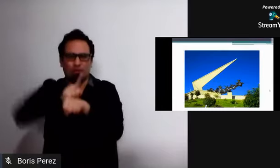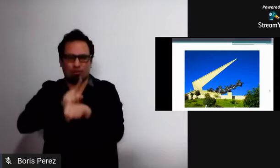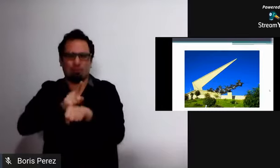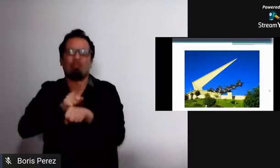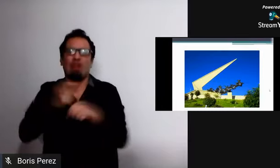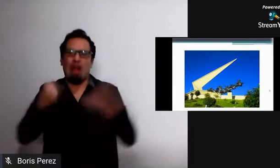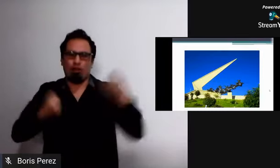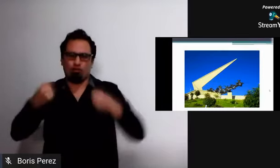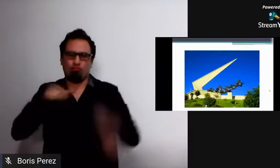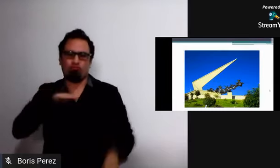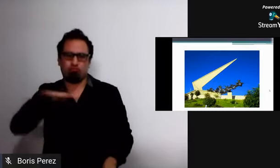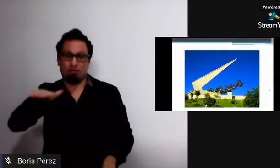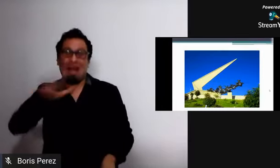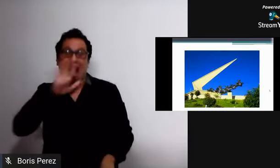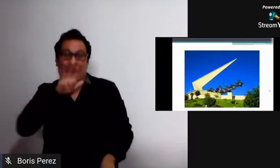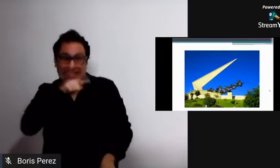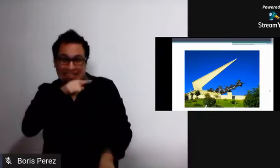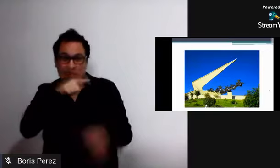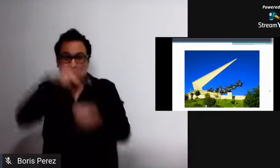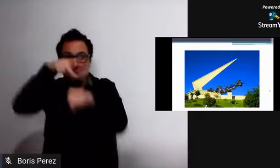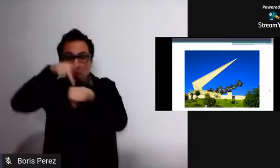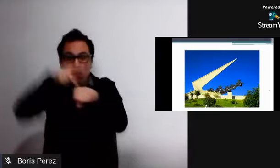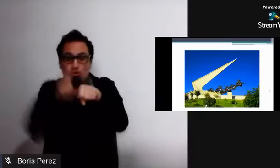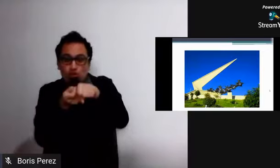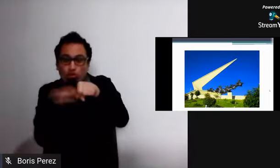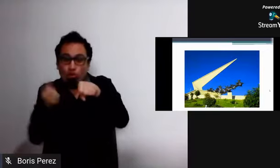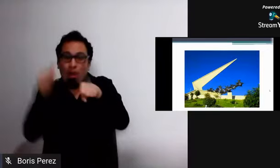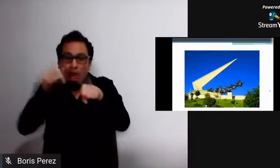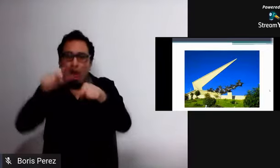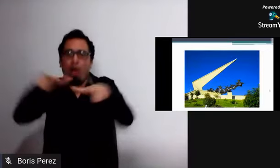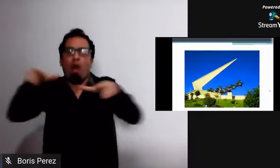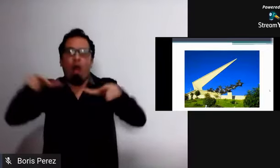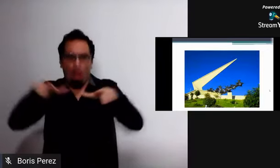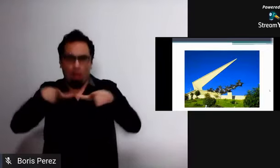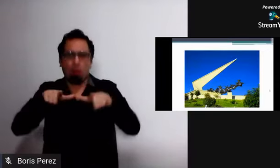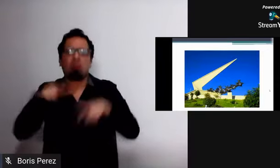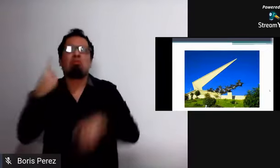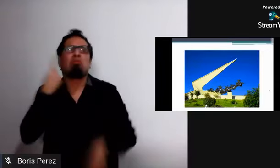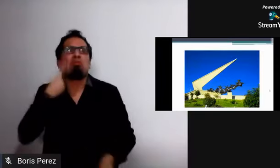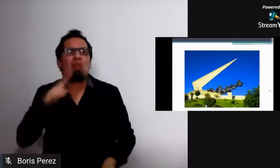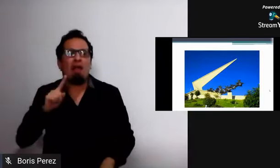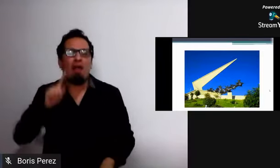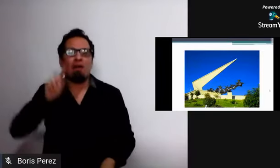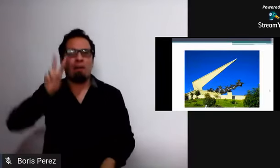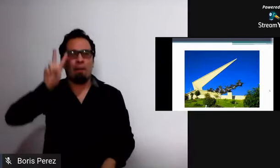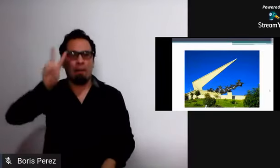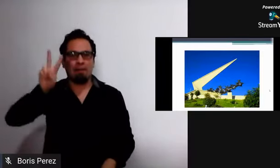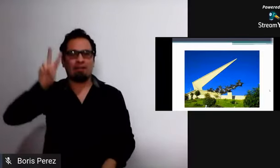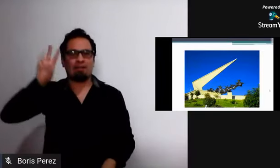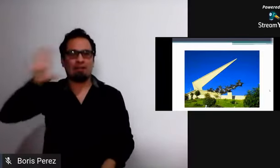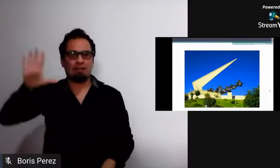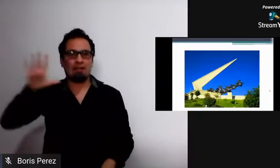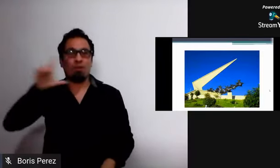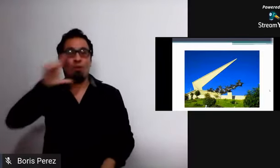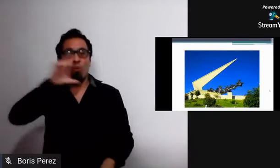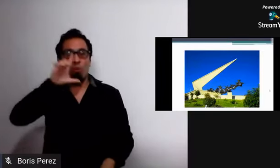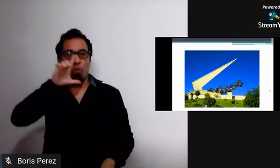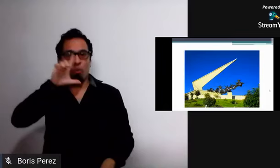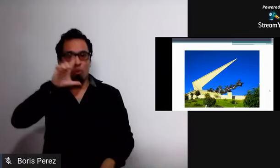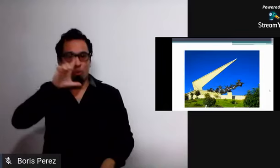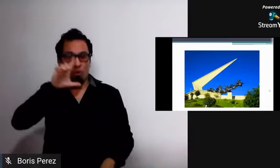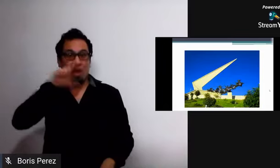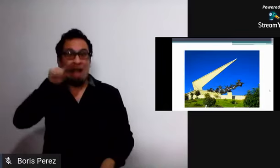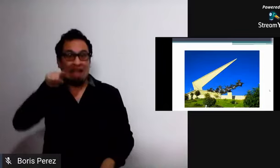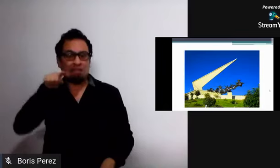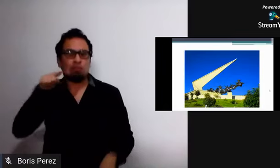cerca encontramos, como a 15 minutos en carro, encontramos este monumento que es muy